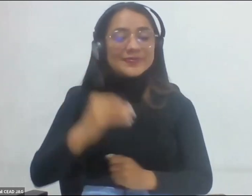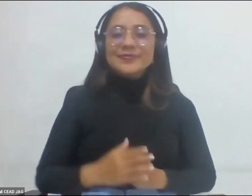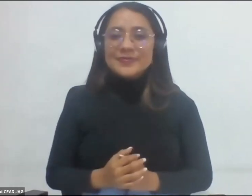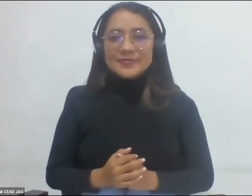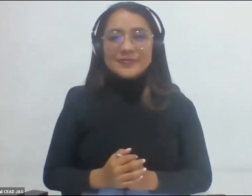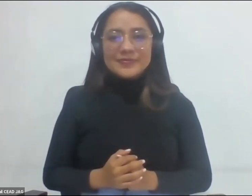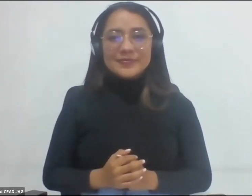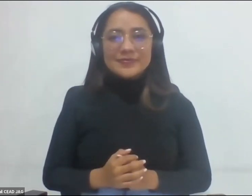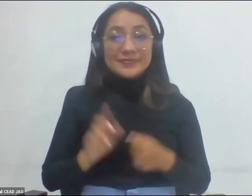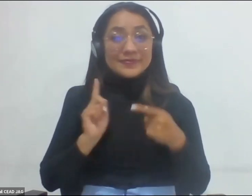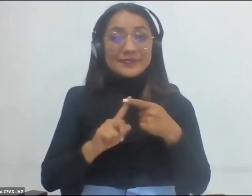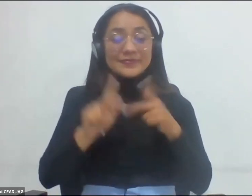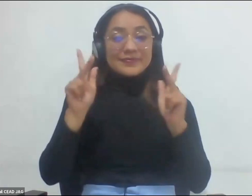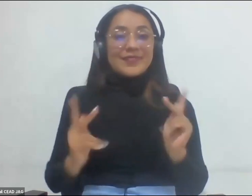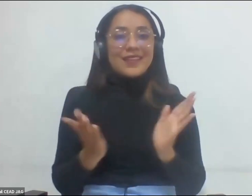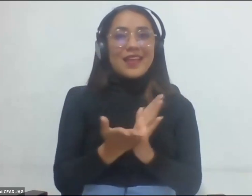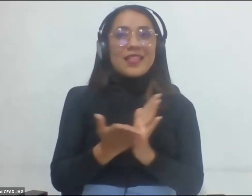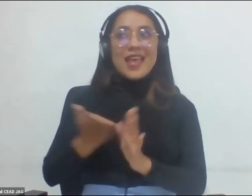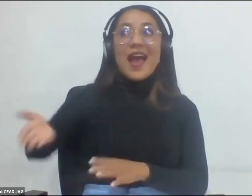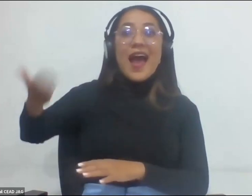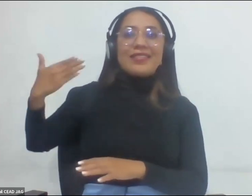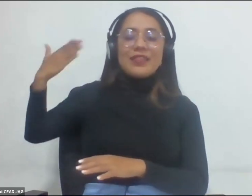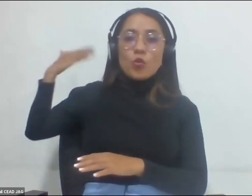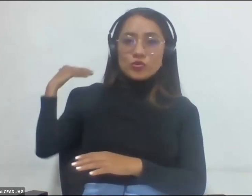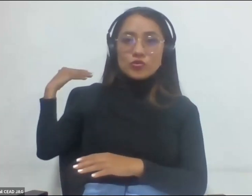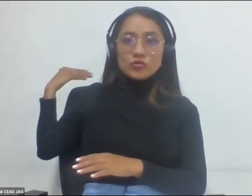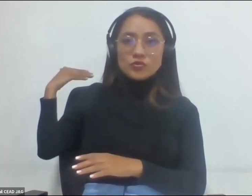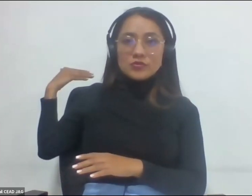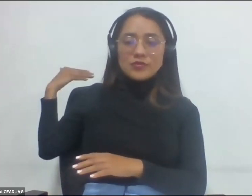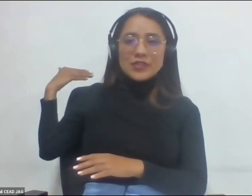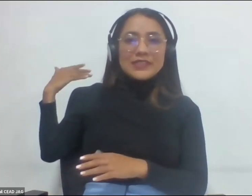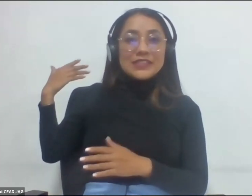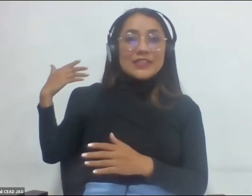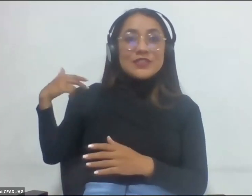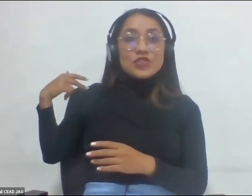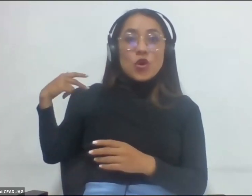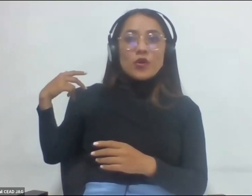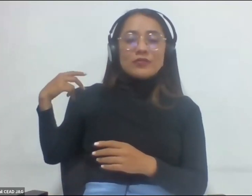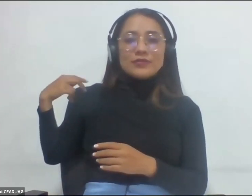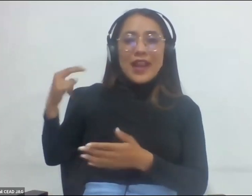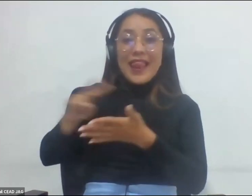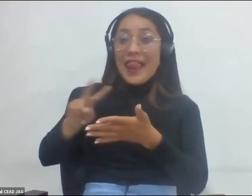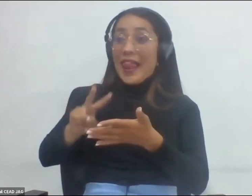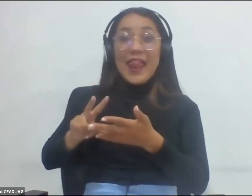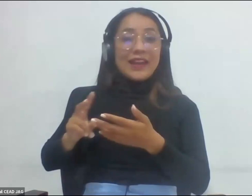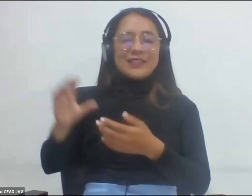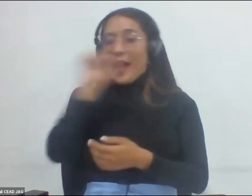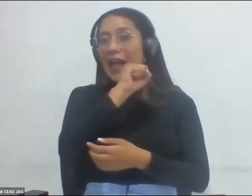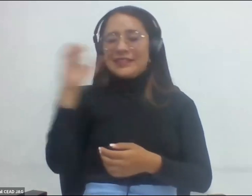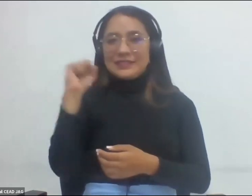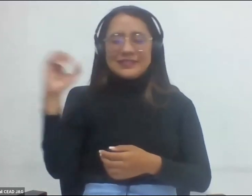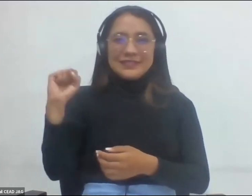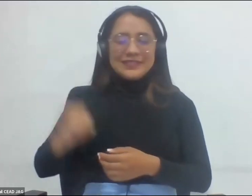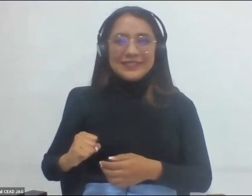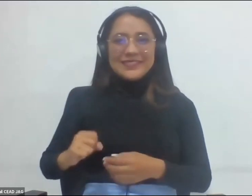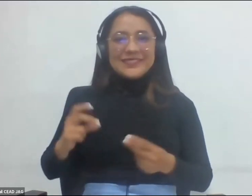con estudiantes antiguos creo que aceleré mi ritmo de lectura y alcancé a leerla porque la han hecho varias